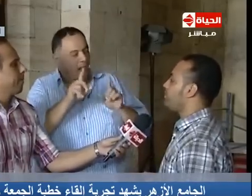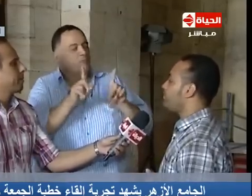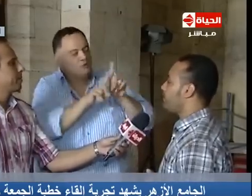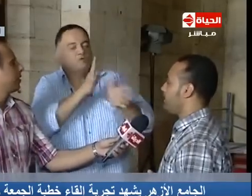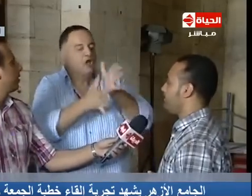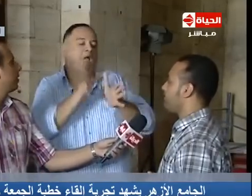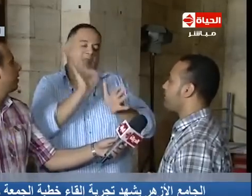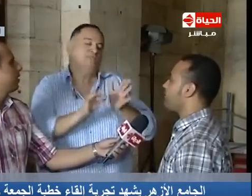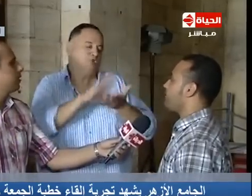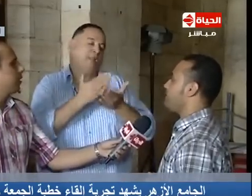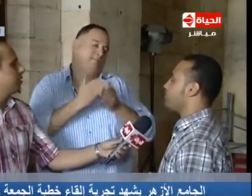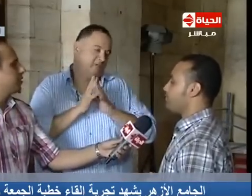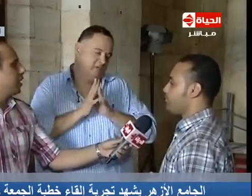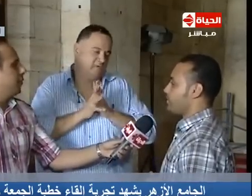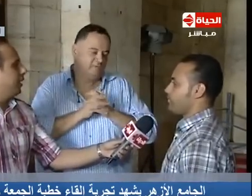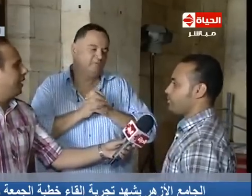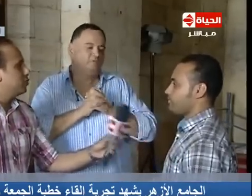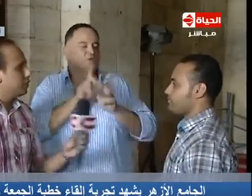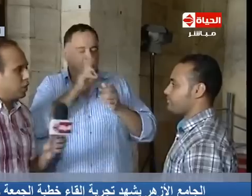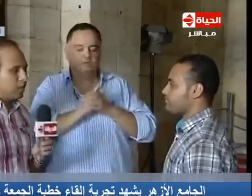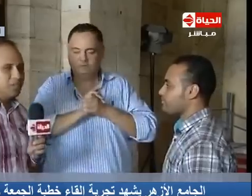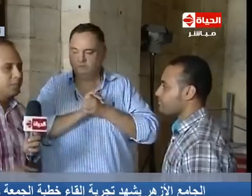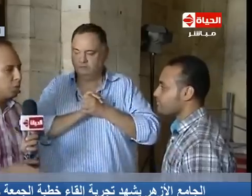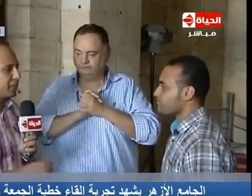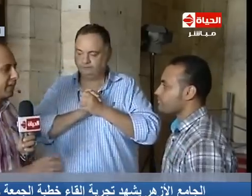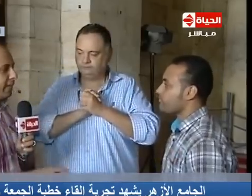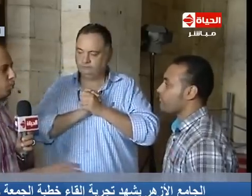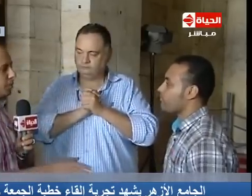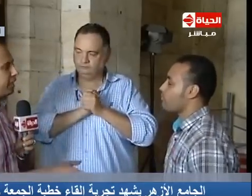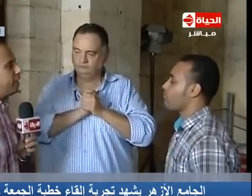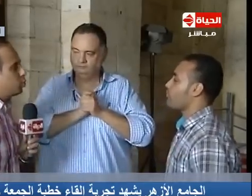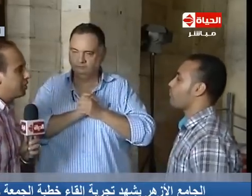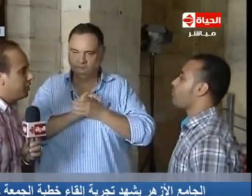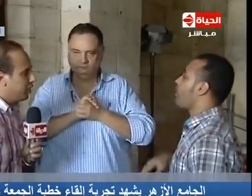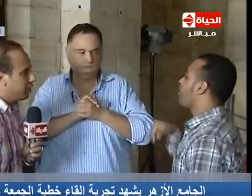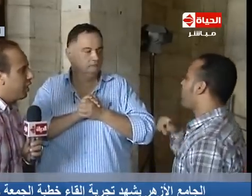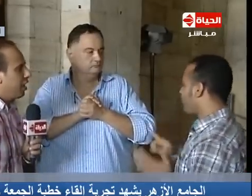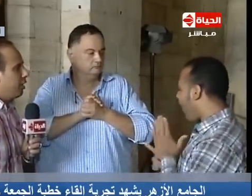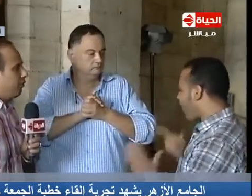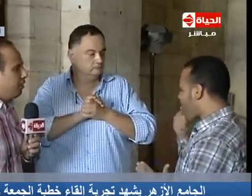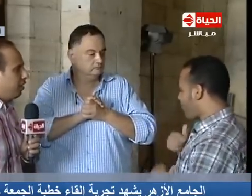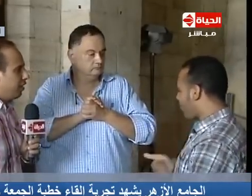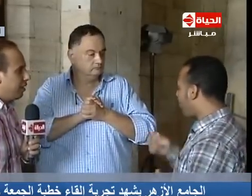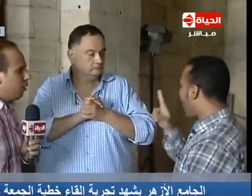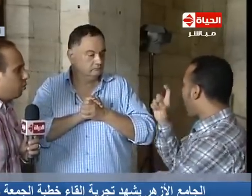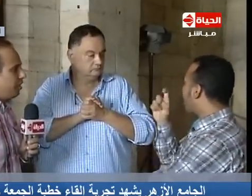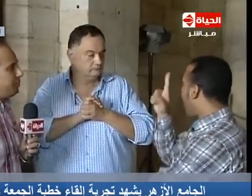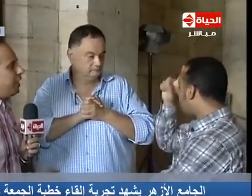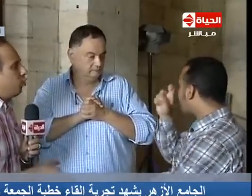ويتم التعليم، فلازم يكون فيه مترجم. عايز برضو اعرف انطباعه بشكل عام وبشكل اللي كانوا متواجدين النهارده في الجامع، ويمكن اول مره